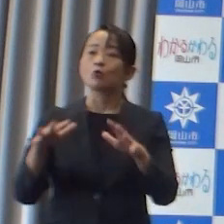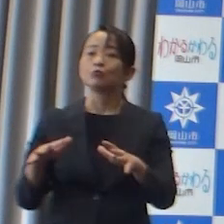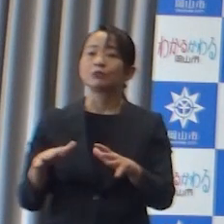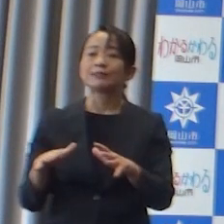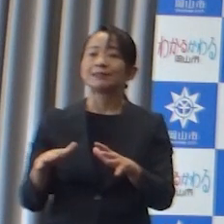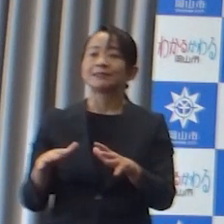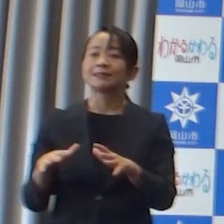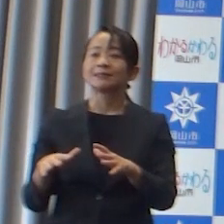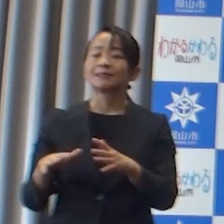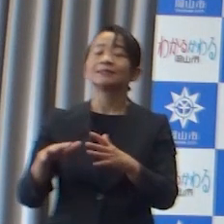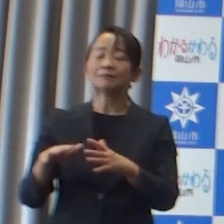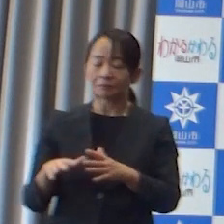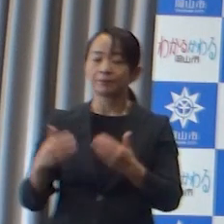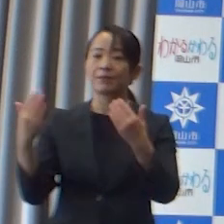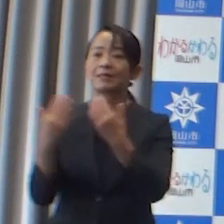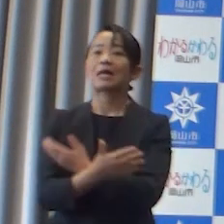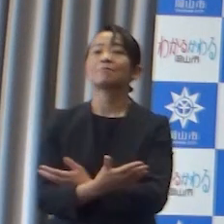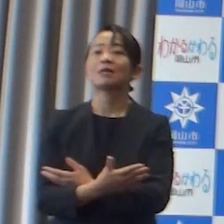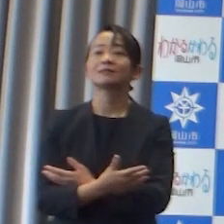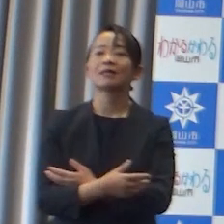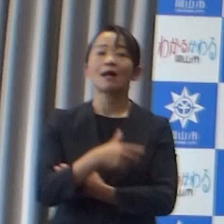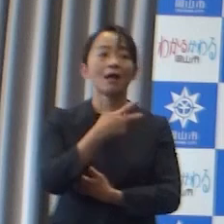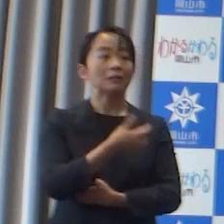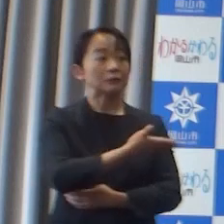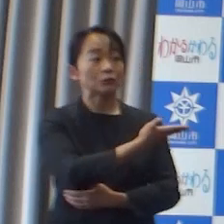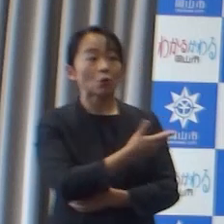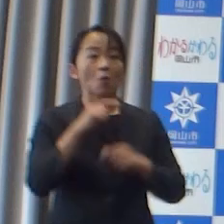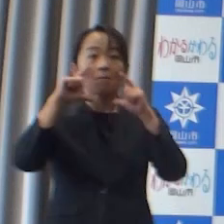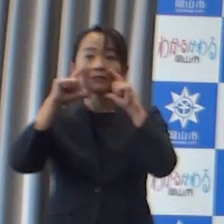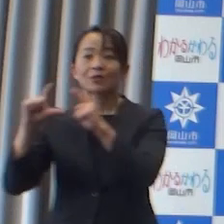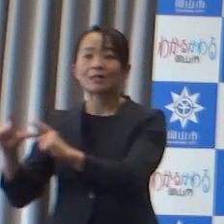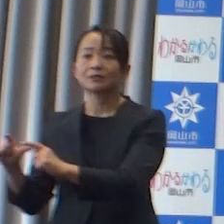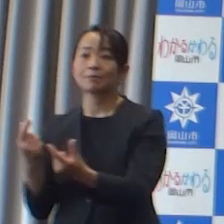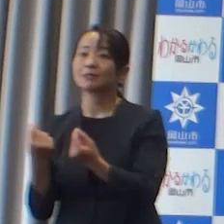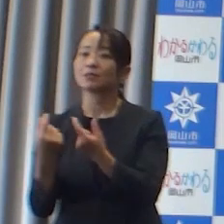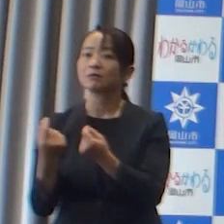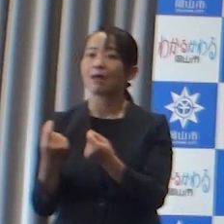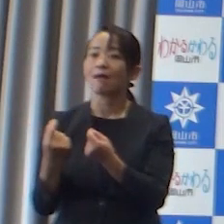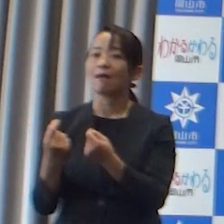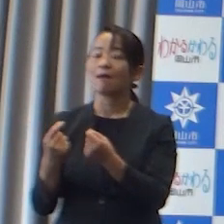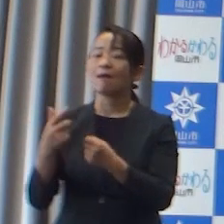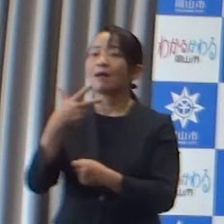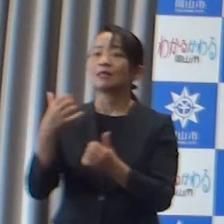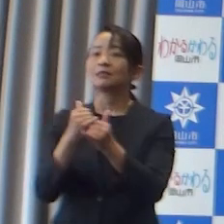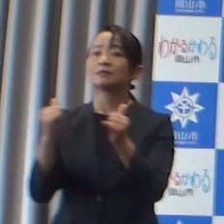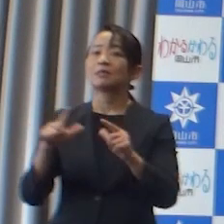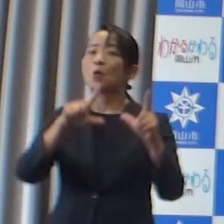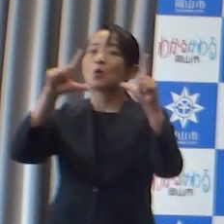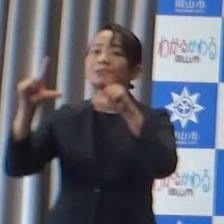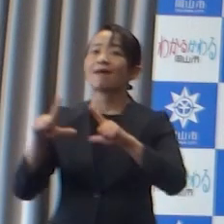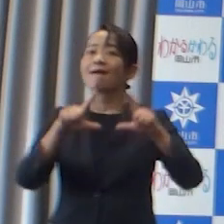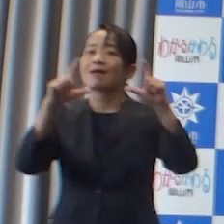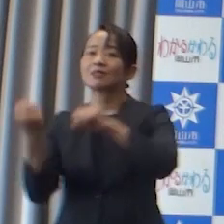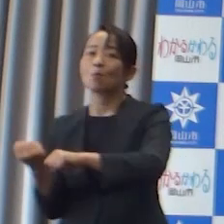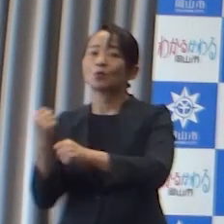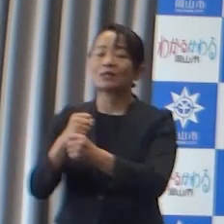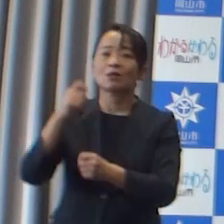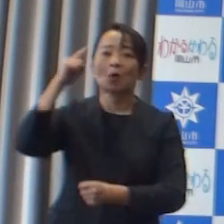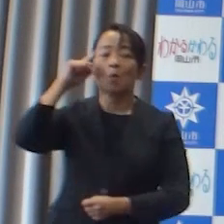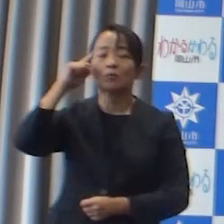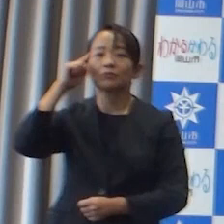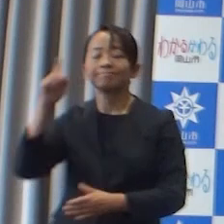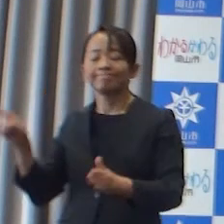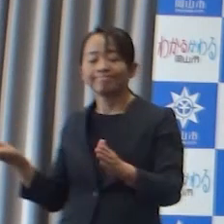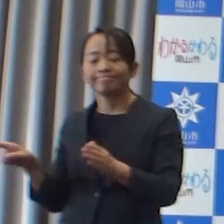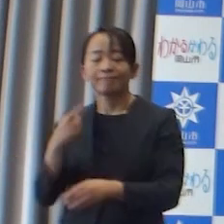市長もずっとマスク外されて答えをいただいている中でですね、まあ、市民の中でも生活は戻ってきているのかなと思うんですけれども、率直に1ヶ月ど